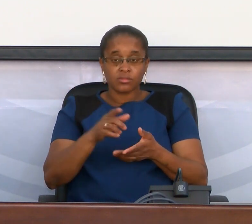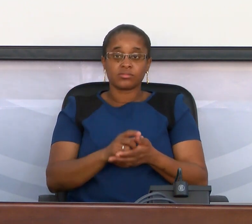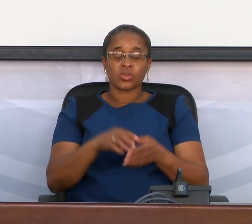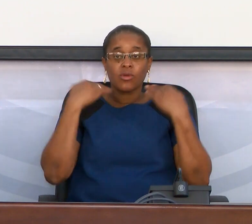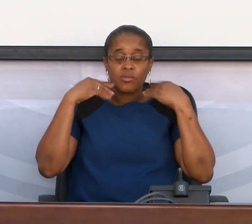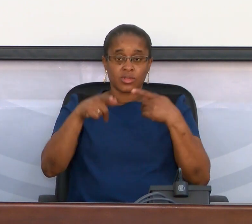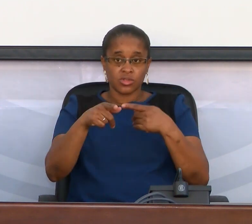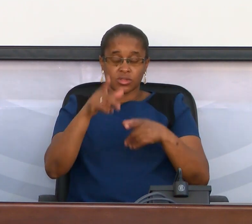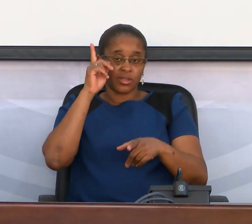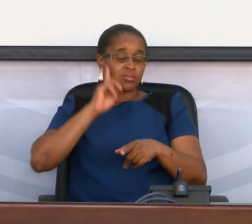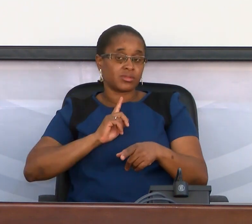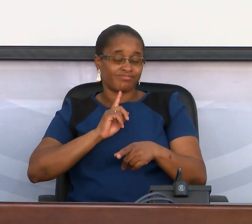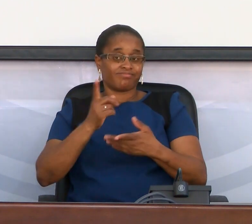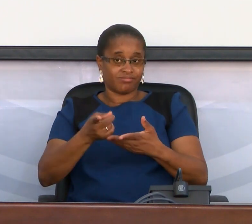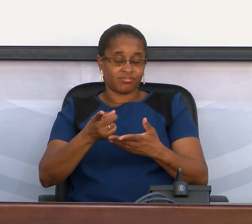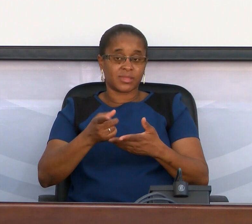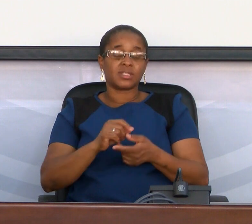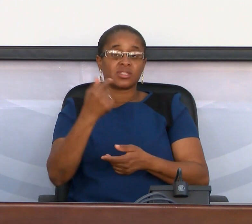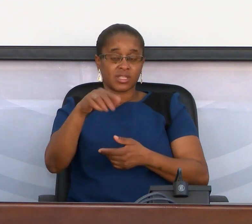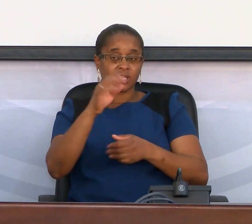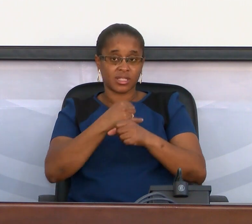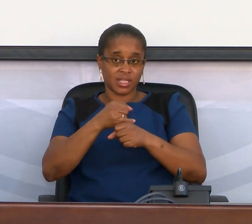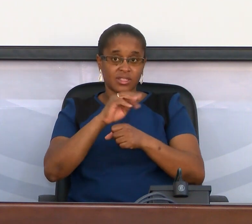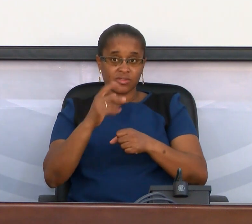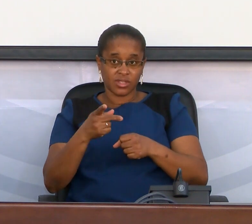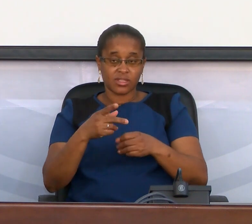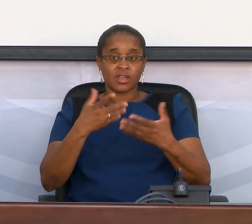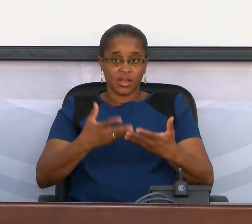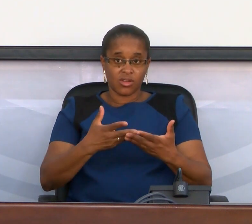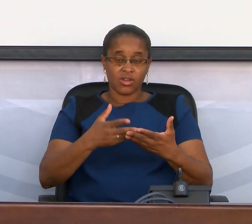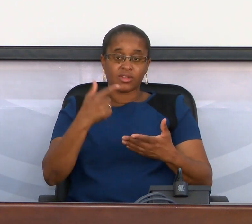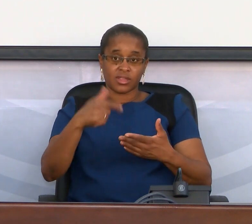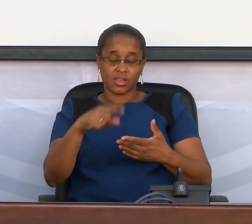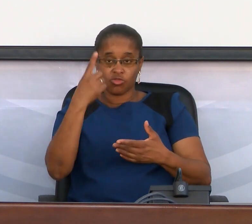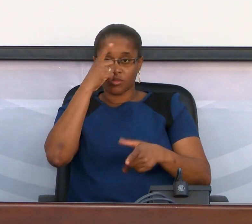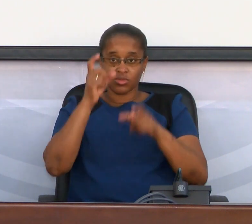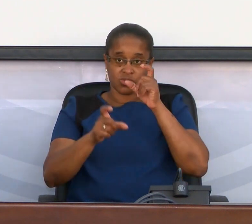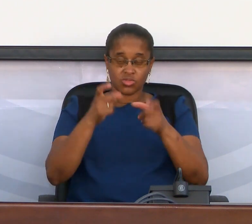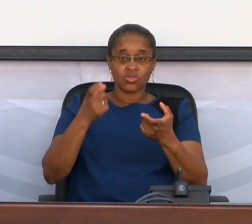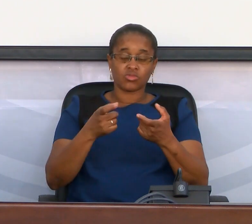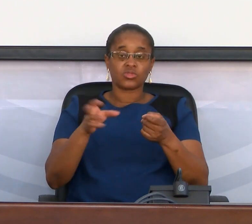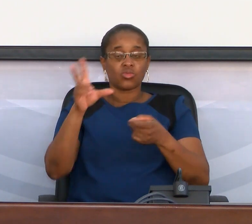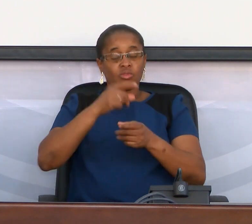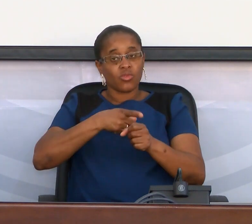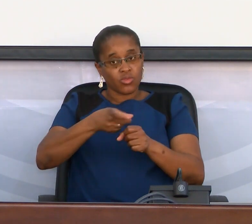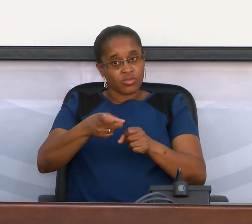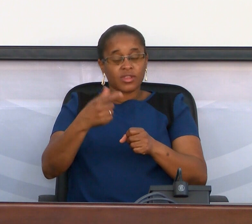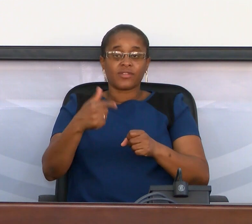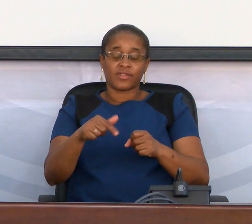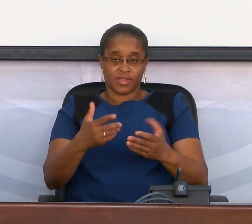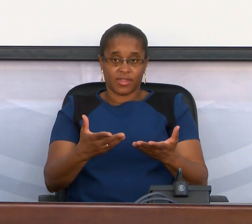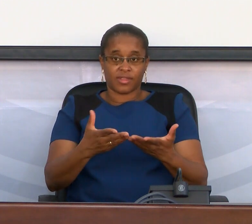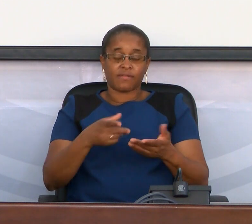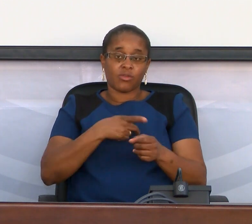que está em São Vicente, portanto, São Vicente passa a ter uma pessoa infectada pelo novo coronavírus, ou seja, está até